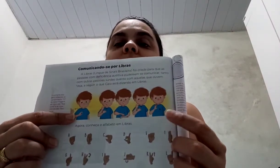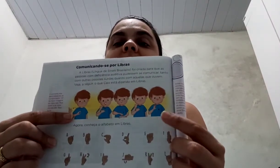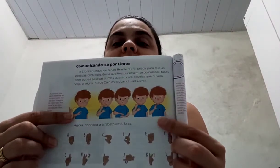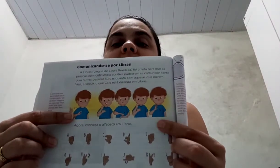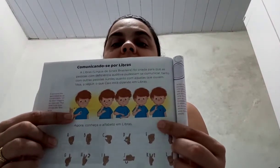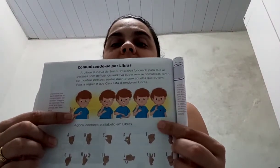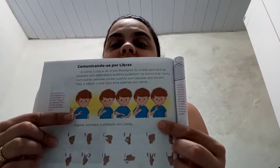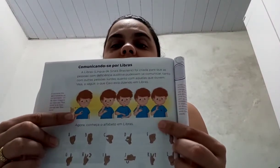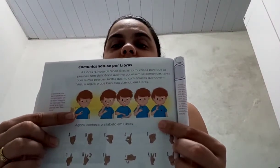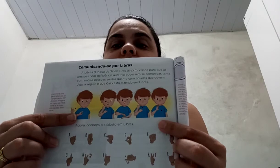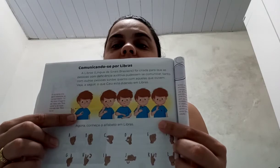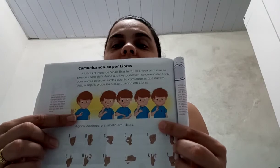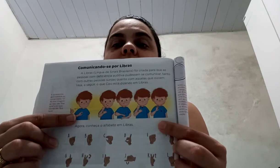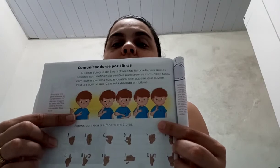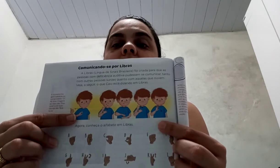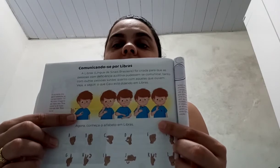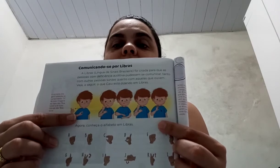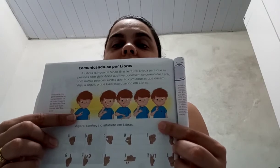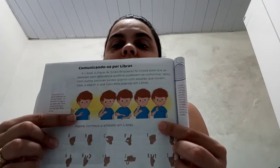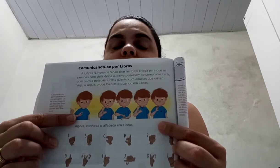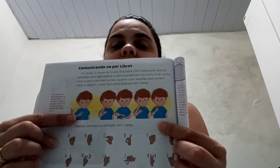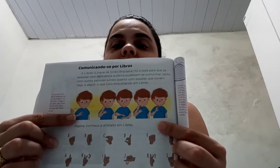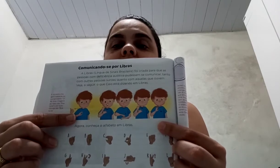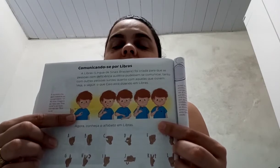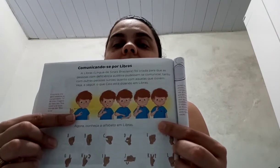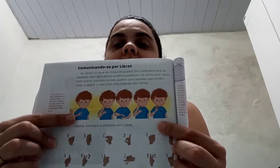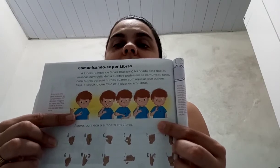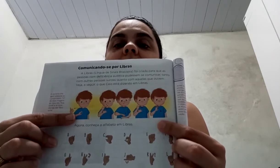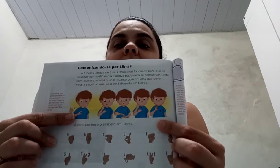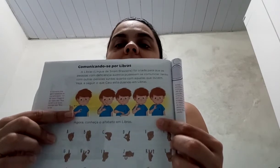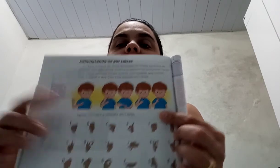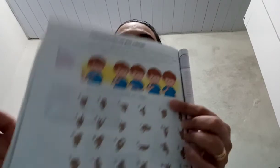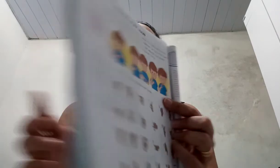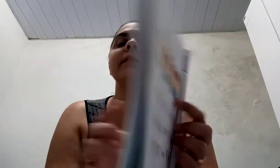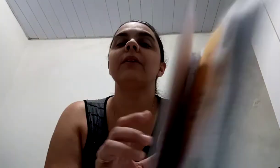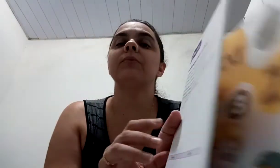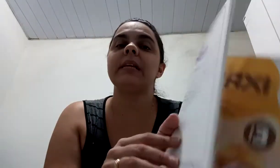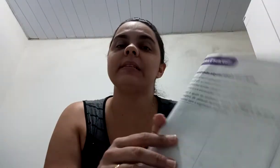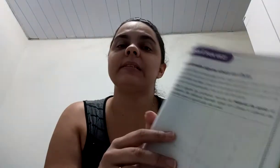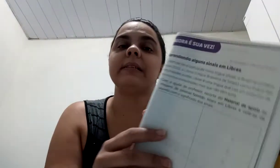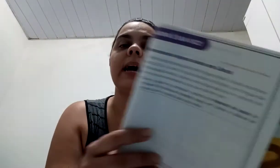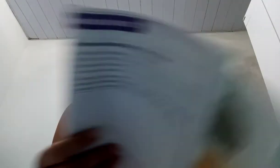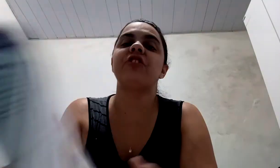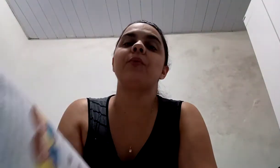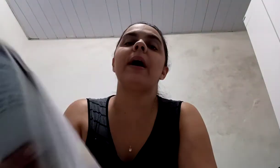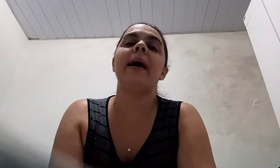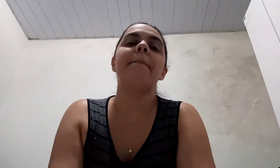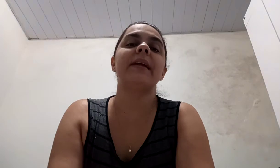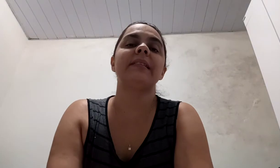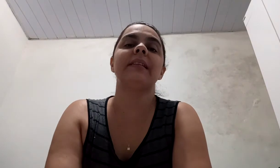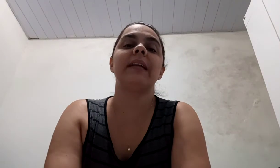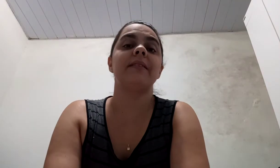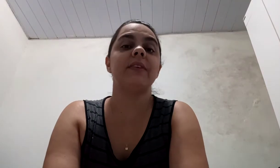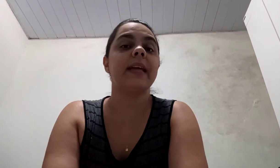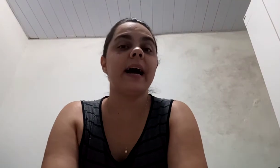alguns sinais com as mãos. E cada um desses sinais tem uma